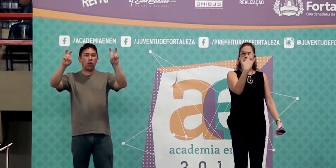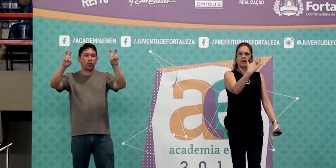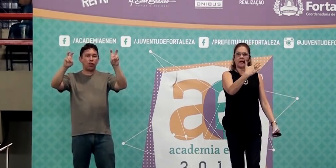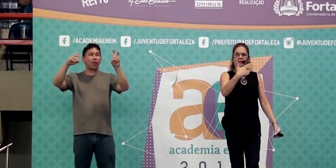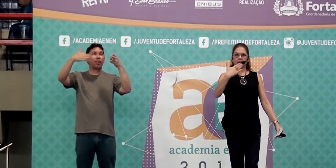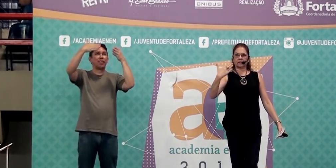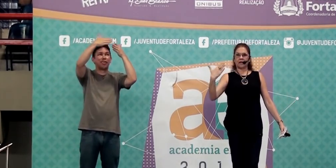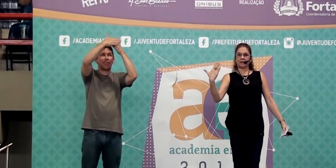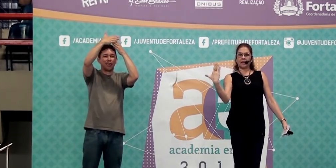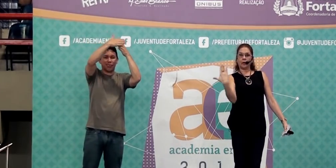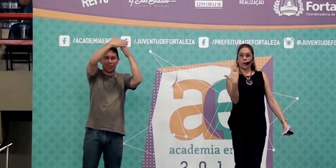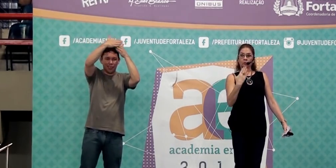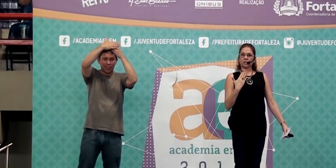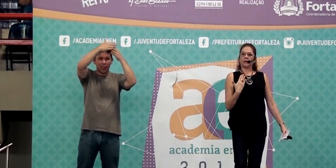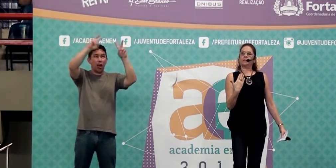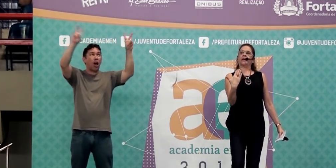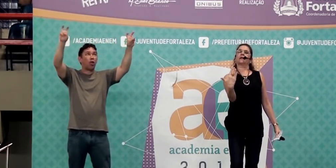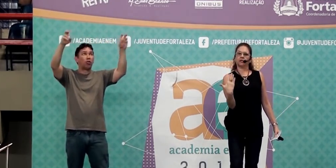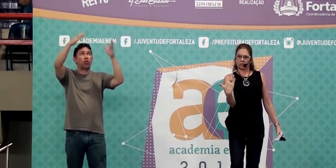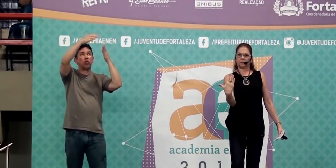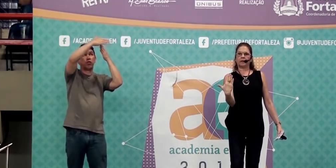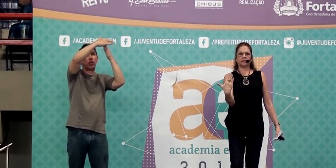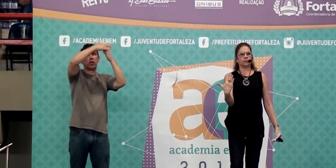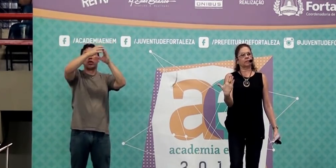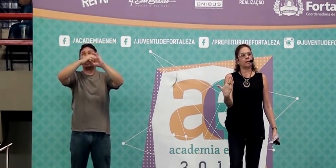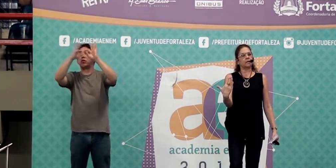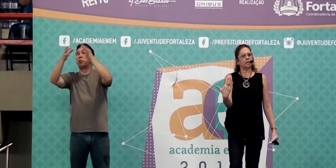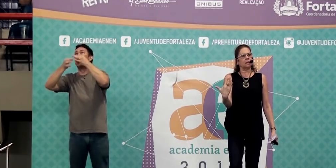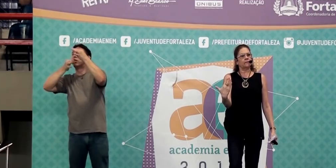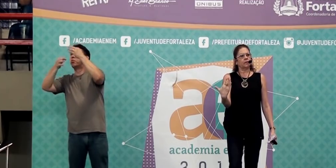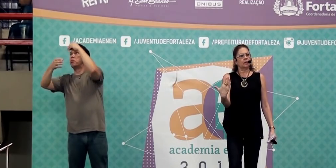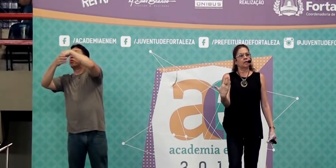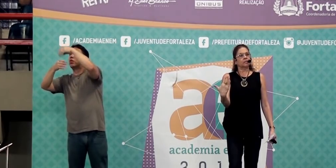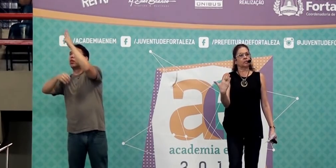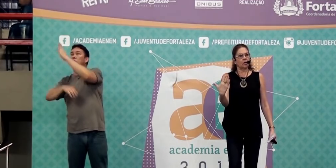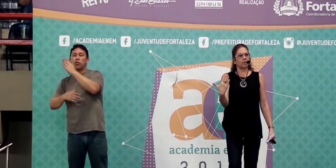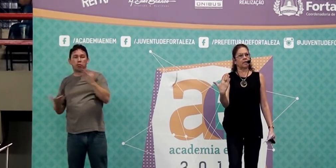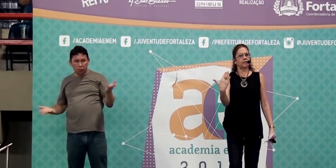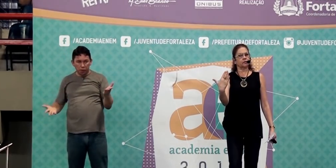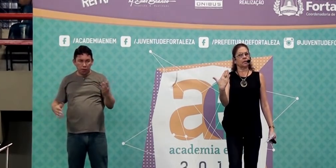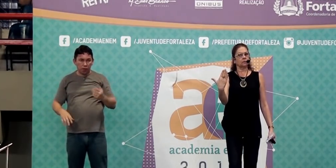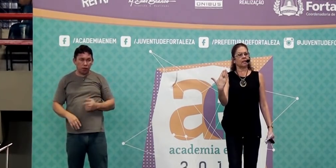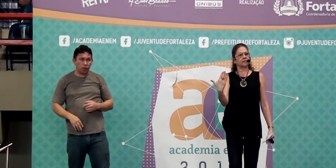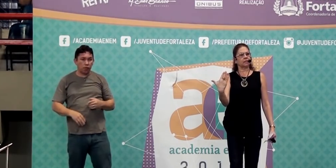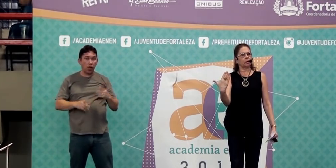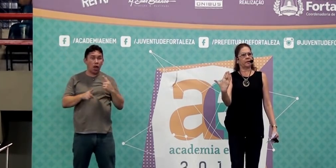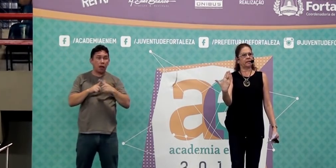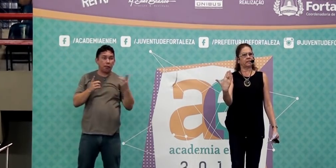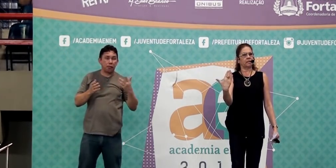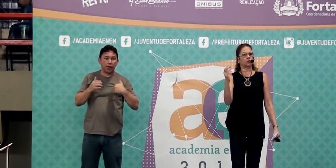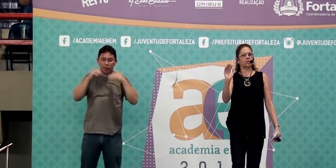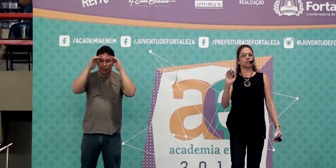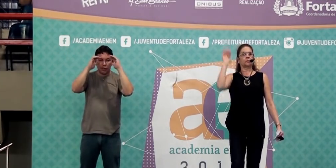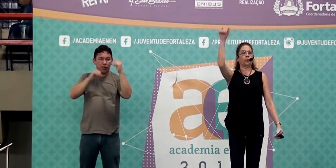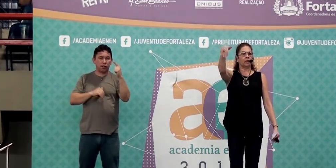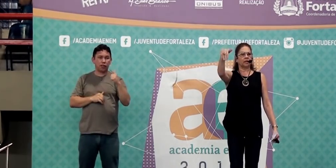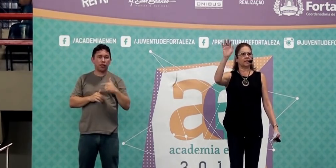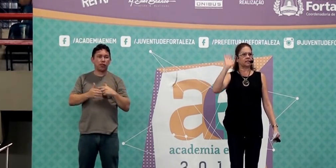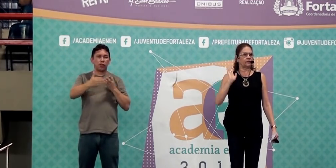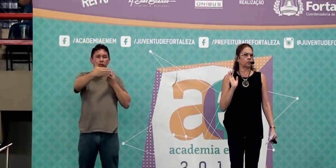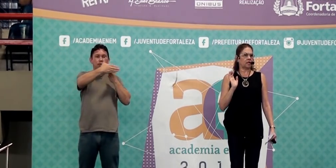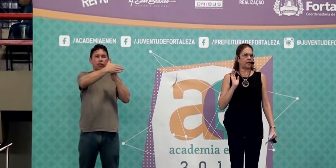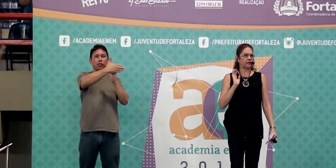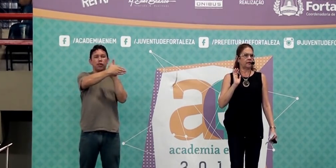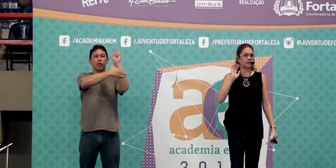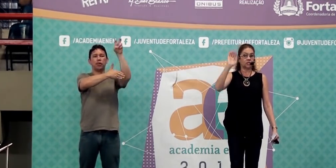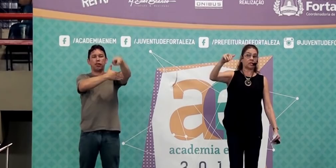as fronteiras, até onde a liberdade de expressão tem que ir. Só que isso não está sendo obedecido. Tem gente pulando